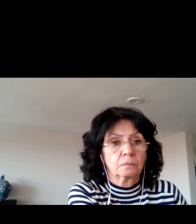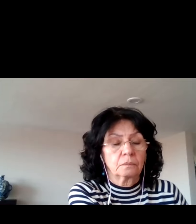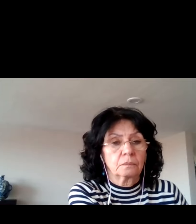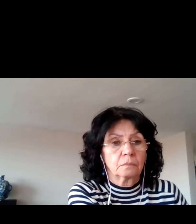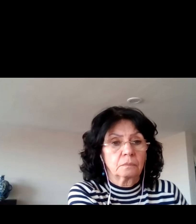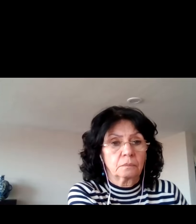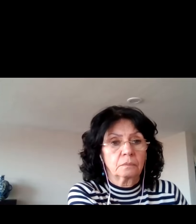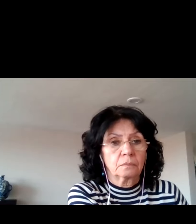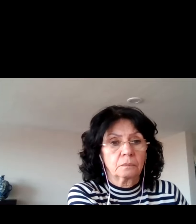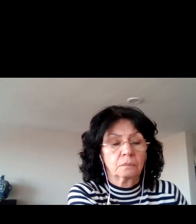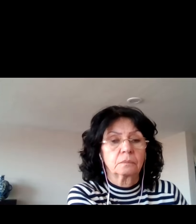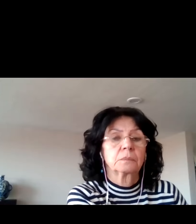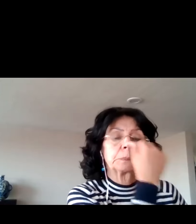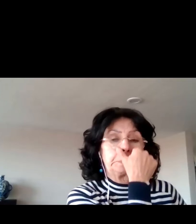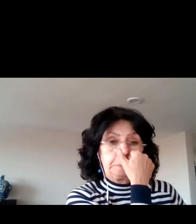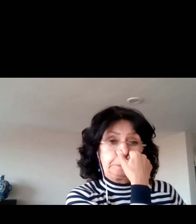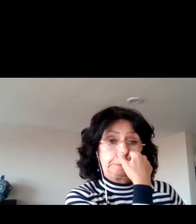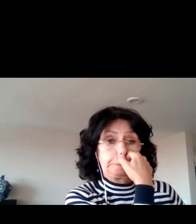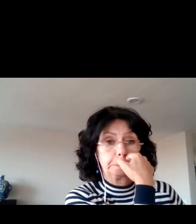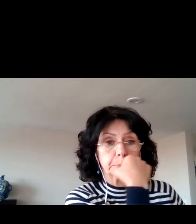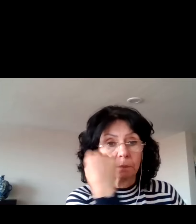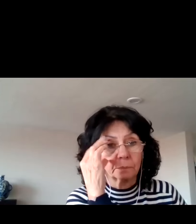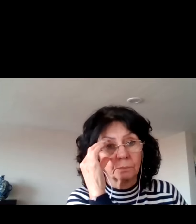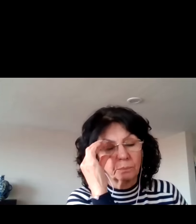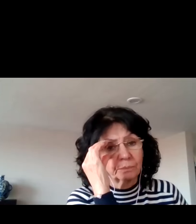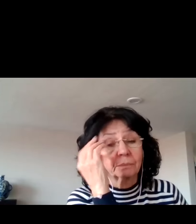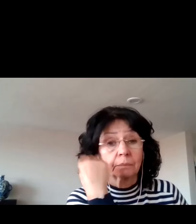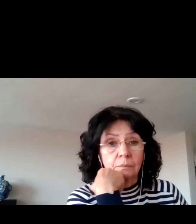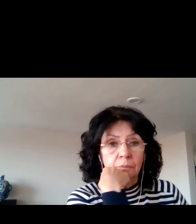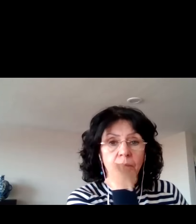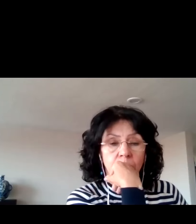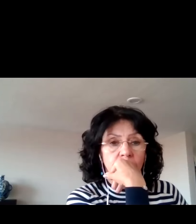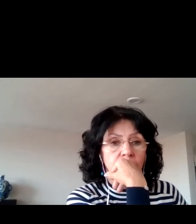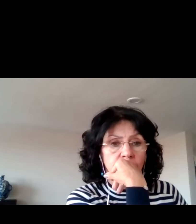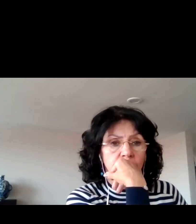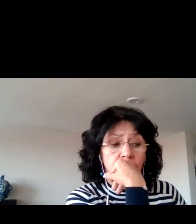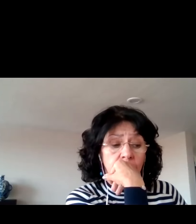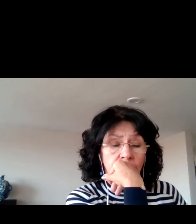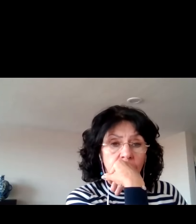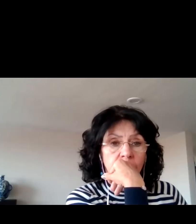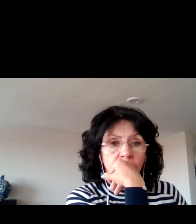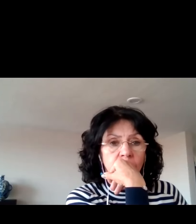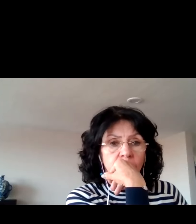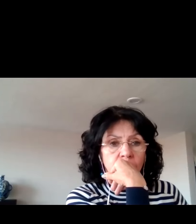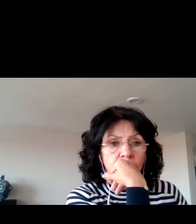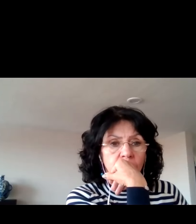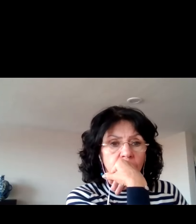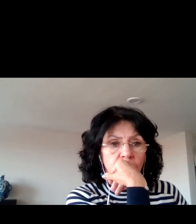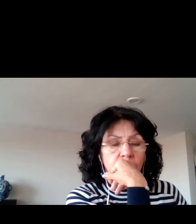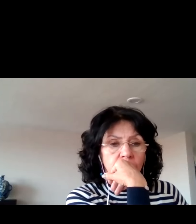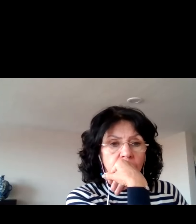pero quienes recaban los datos de las personas con la discapacidad y que les dan las terapias y todo, esa es otra